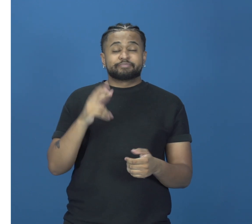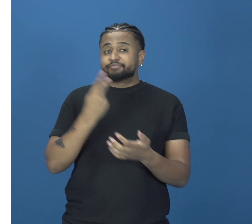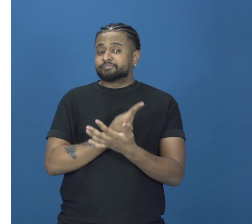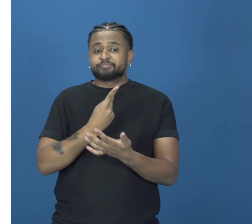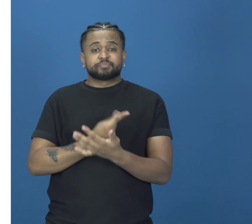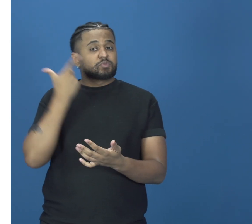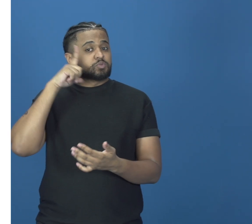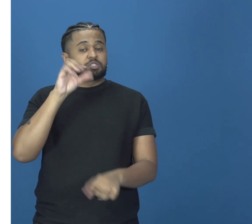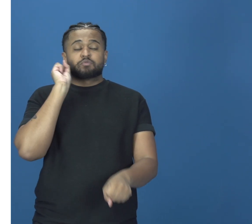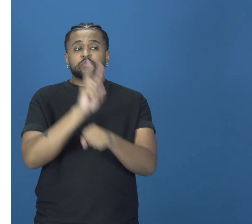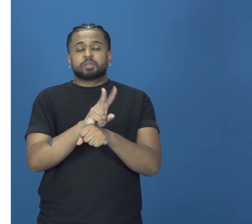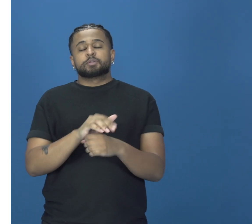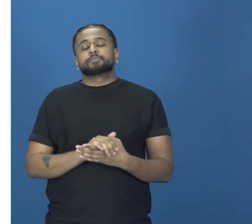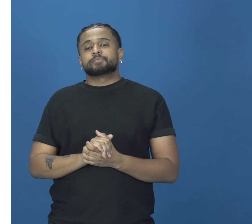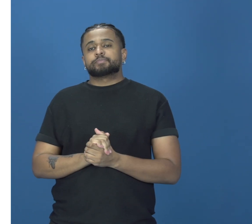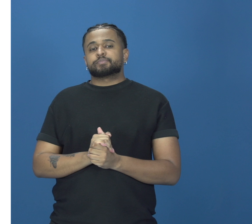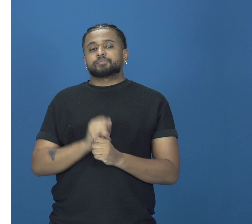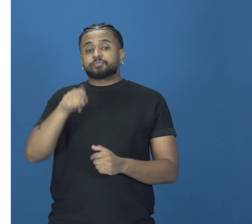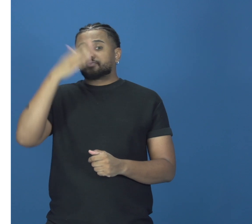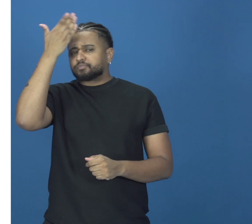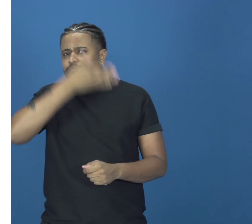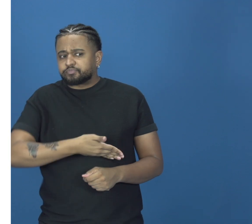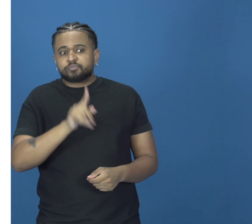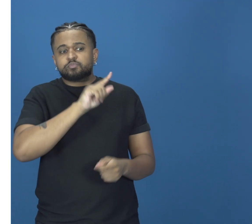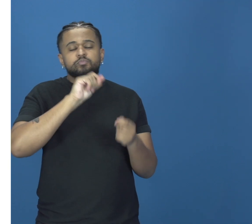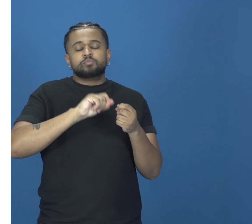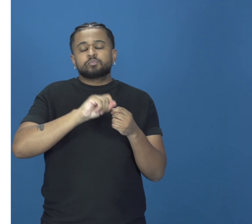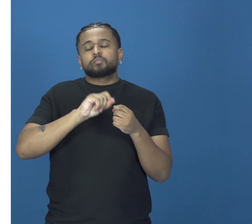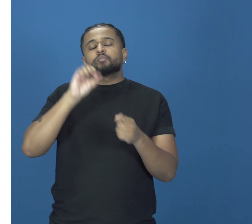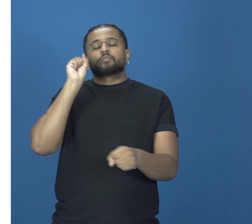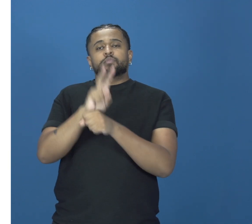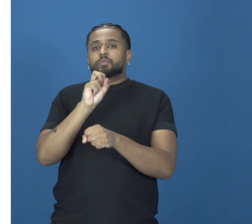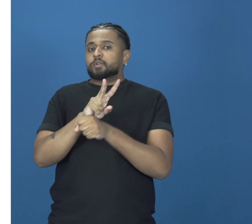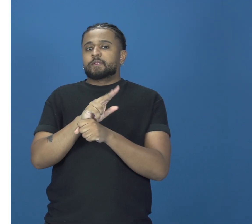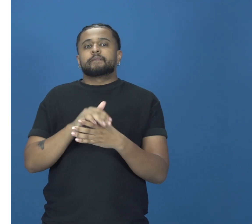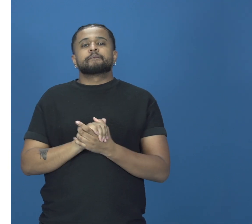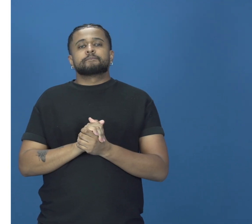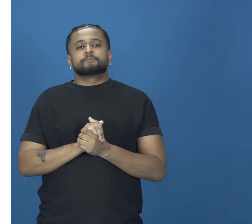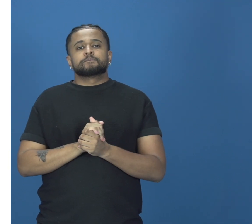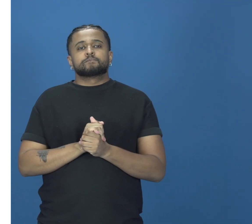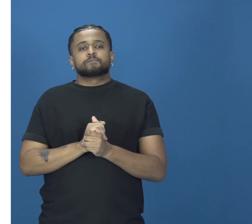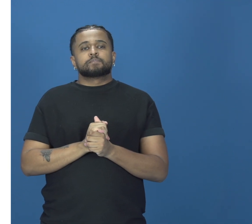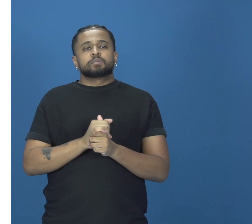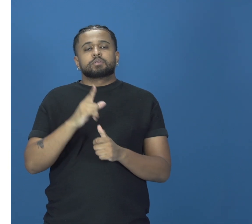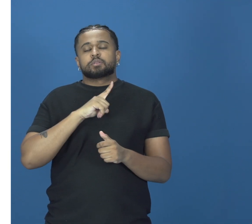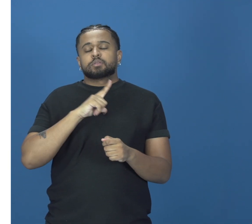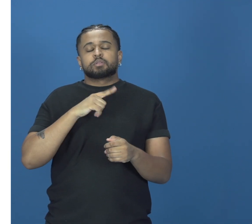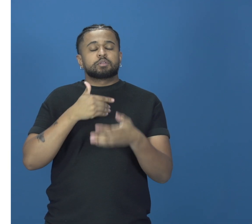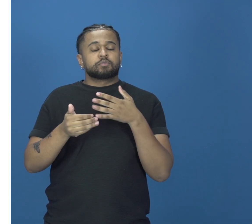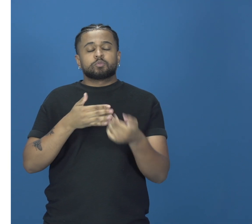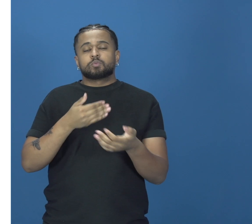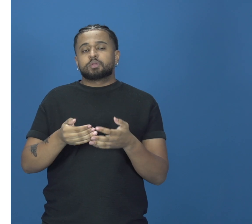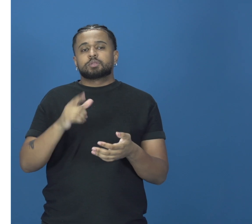ilícitos para obtenção da vaga, ficando comprovado que não faz jus à vaga que ocupa, sem prejuízo de eventuais